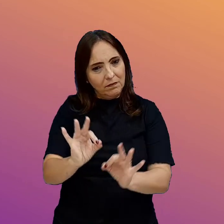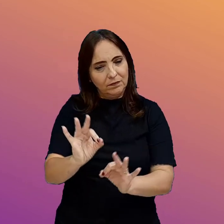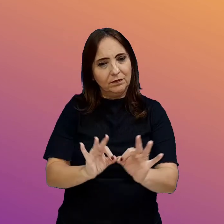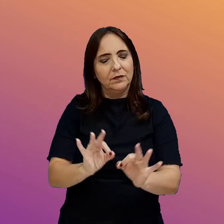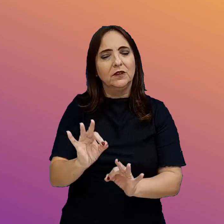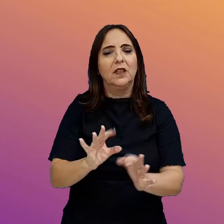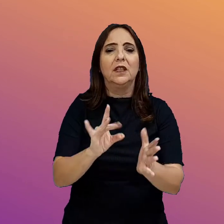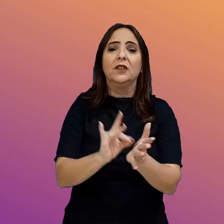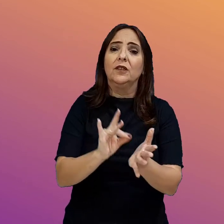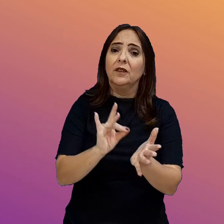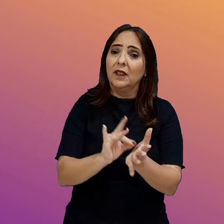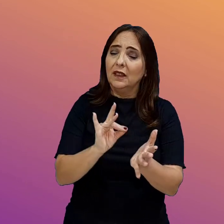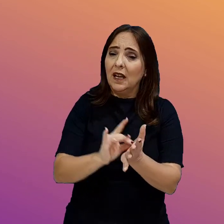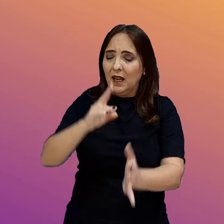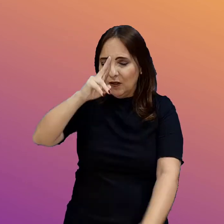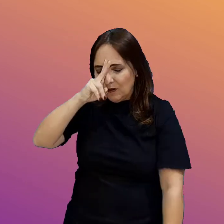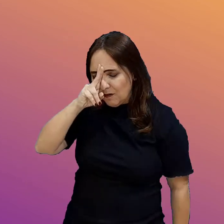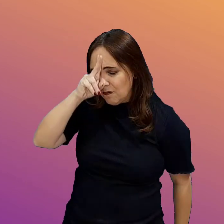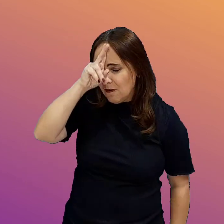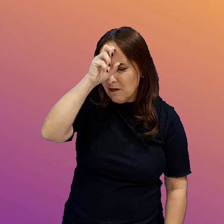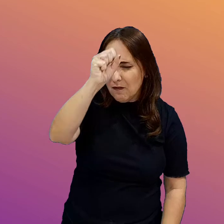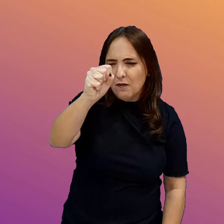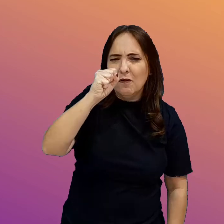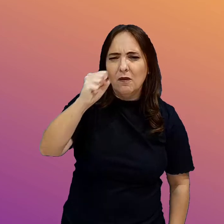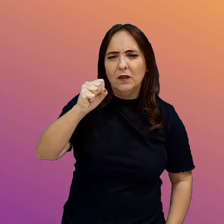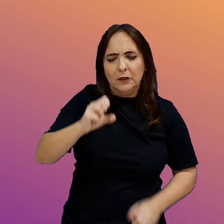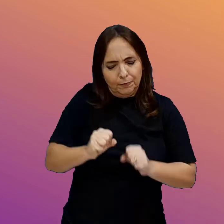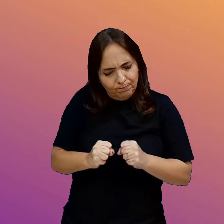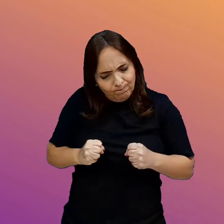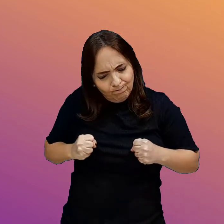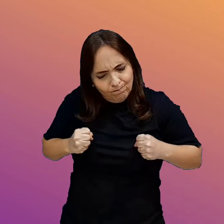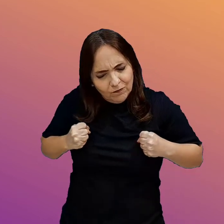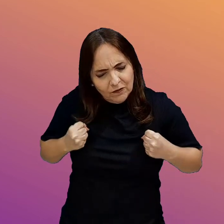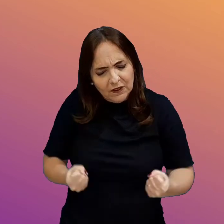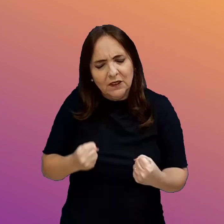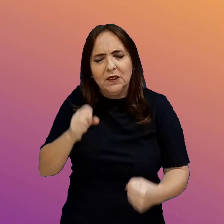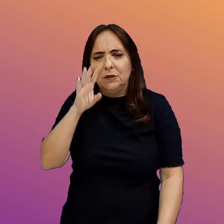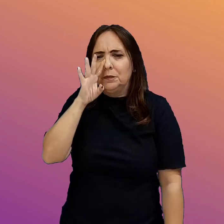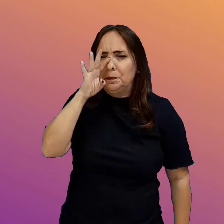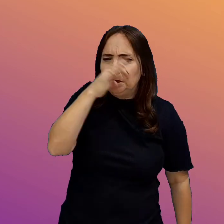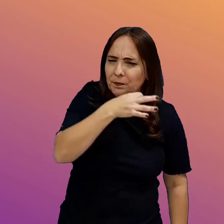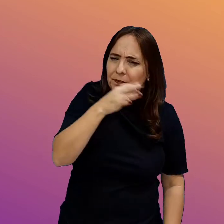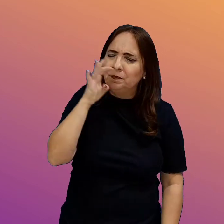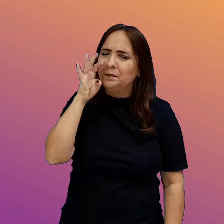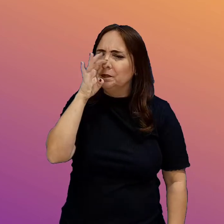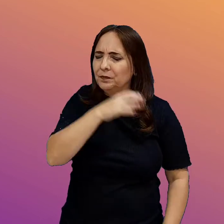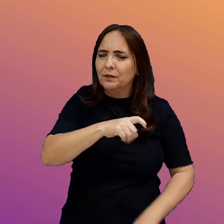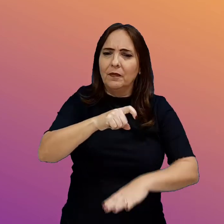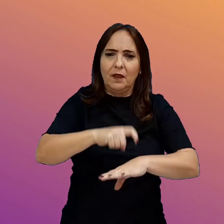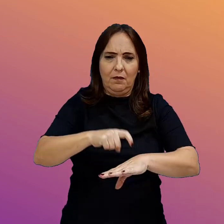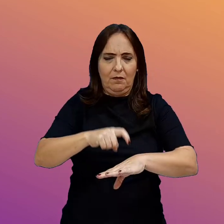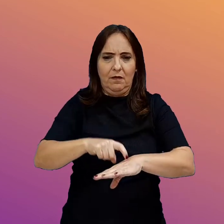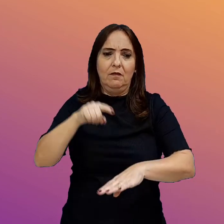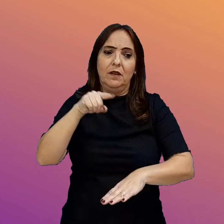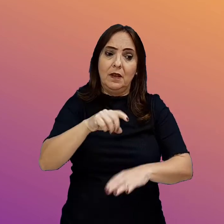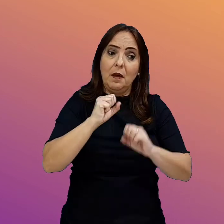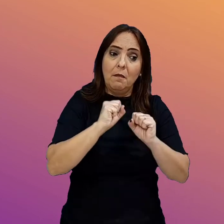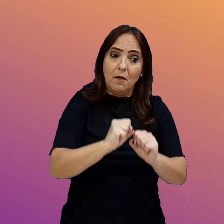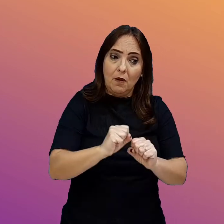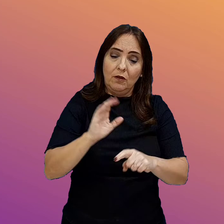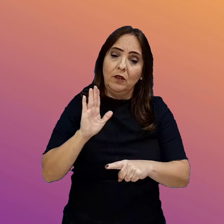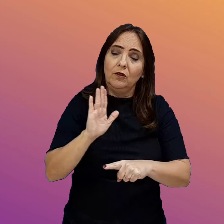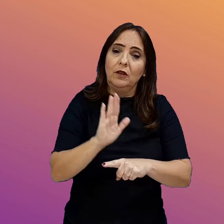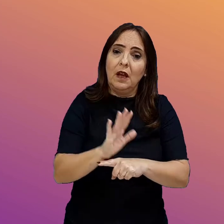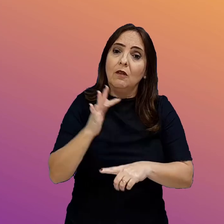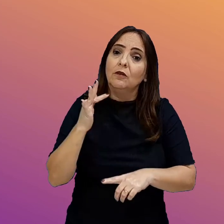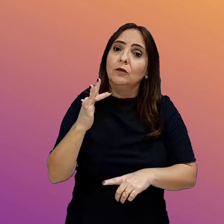e realmente colocar forças nesse momento, sabe? Você pode sim cooperar para o futuro do seu filho.